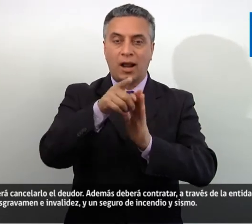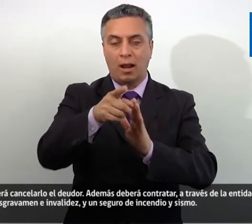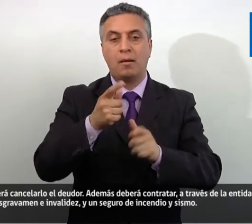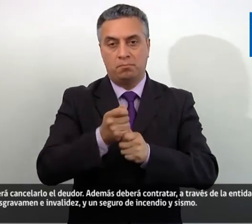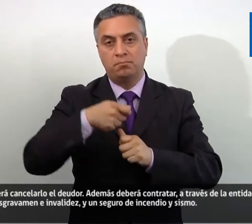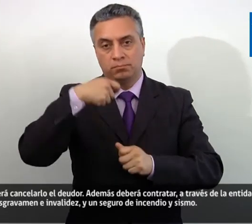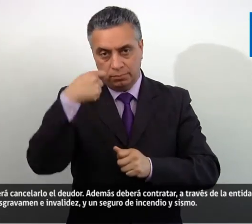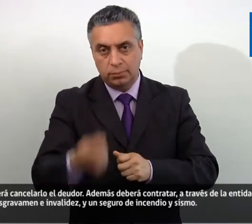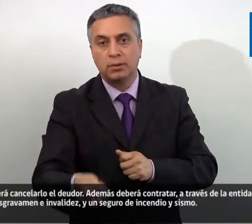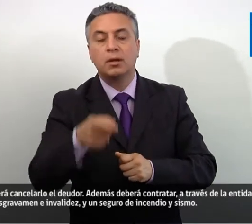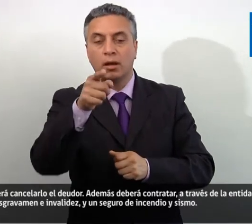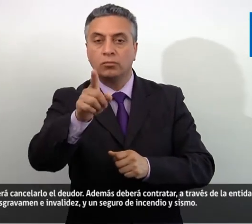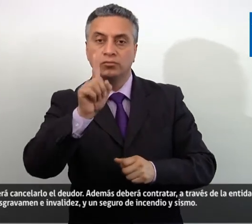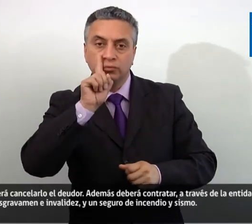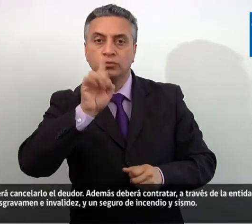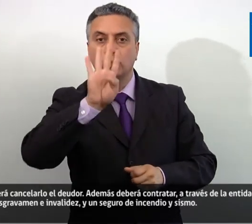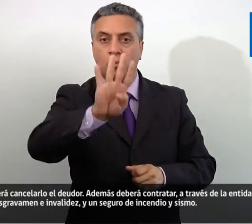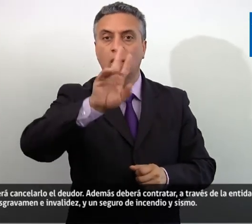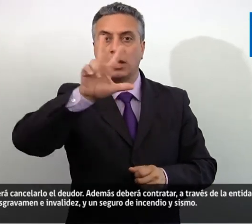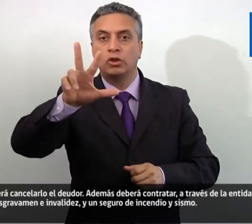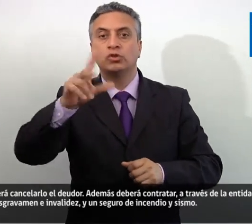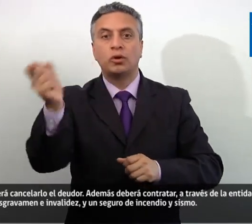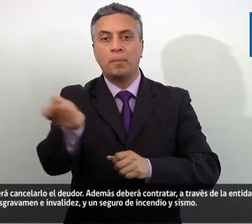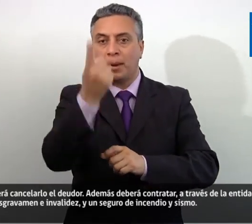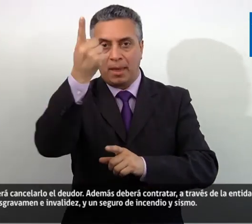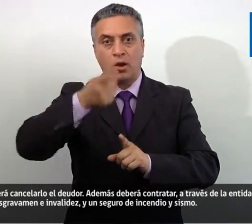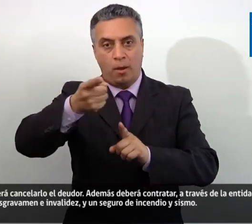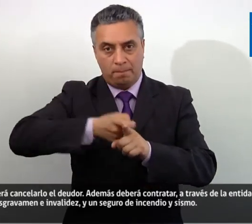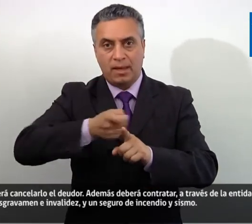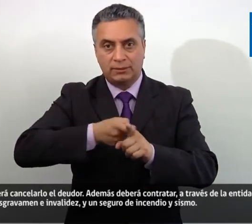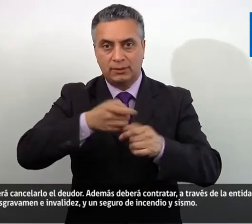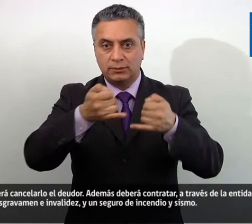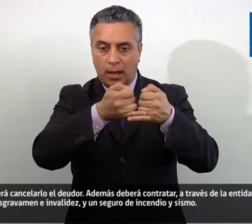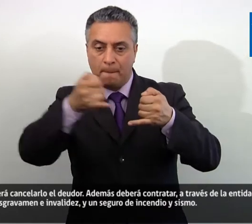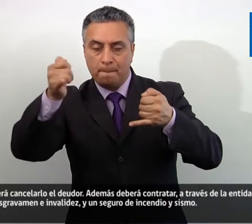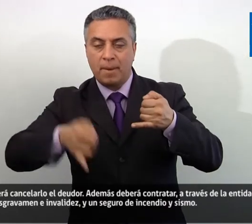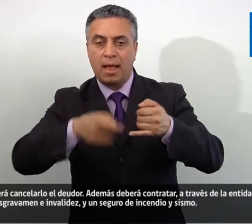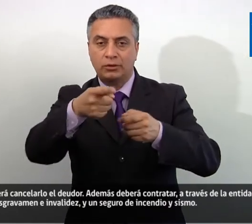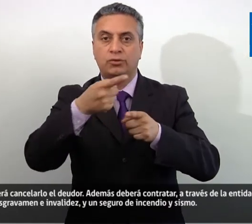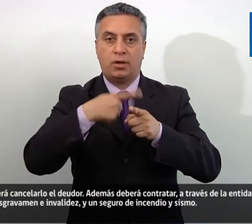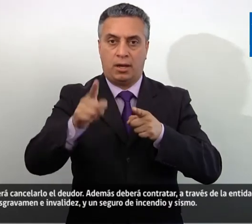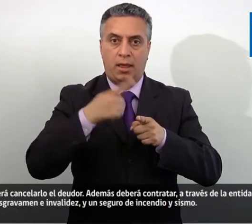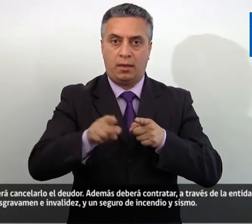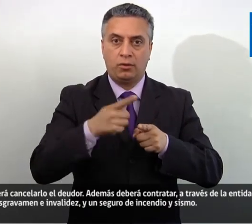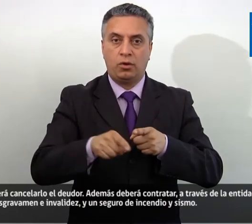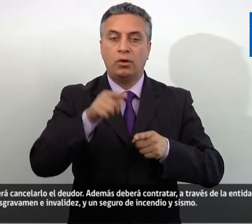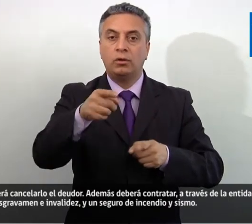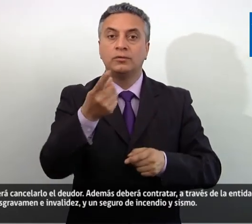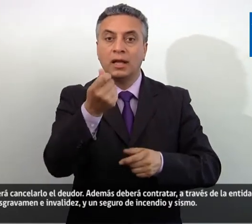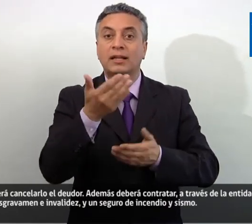crediticia un seguro de desgravamen e invalidez y un seguro de incendio y sismo.